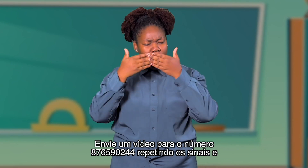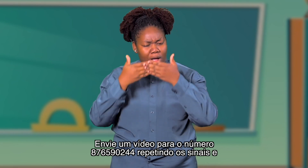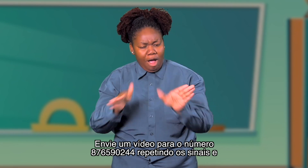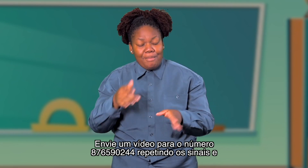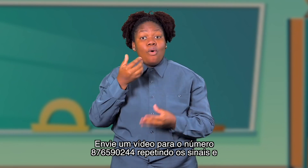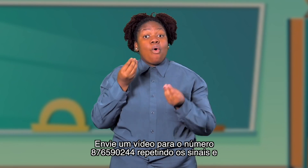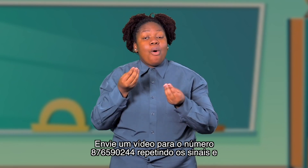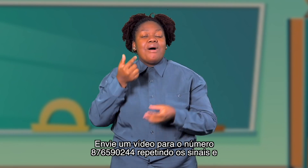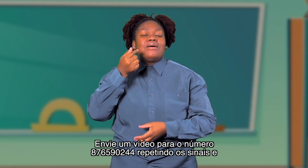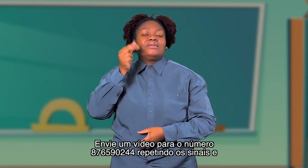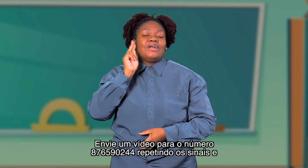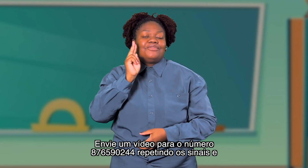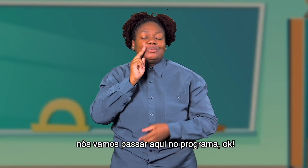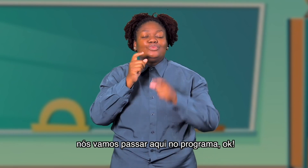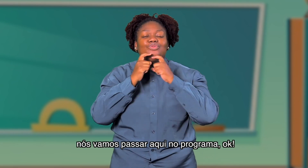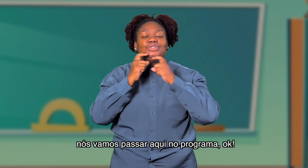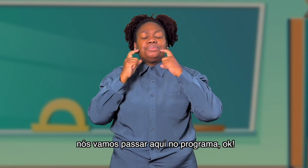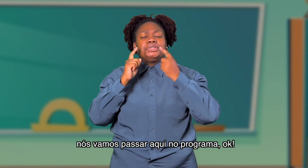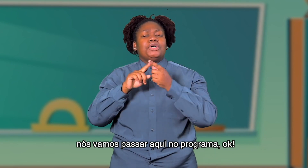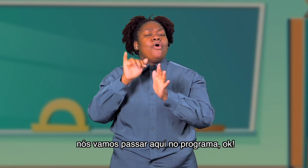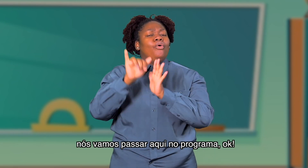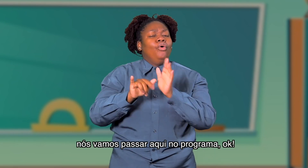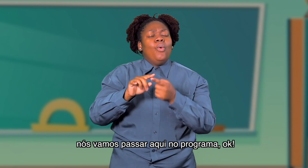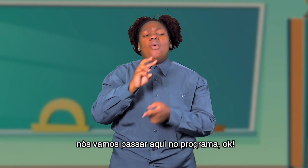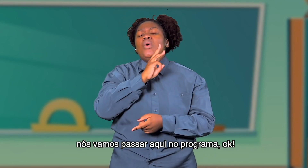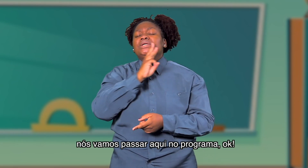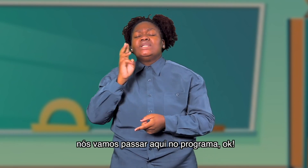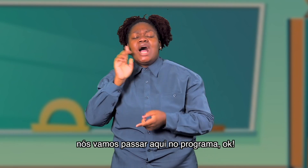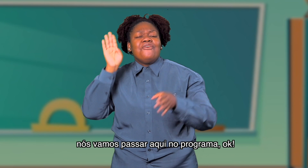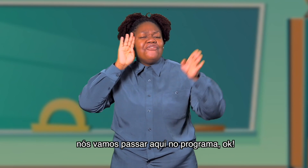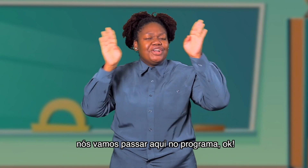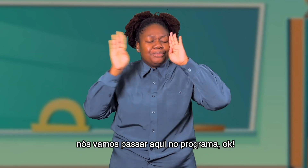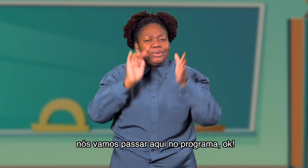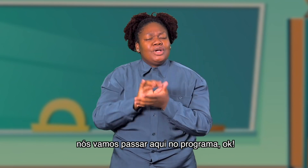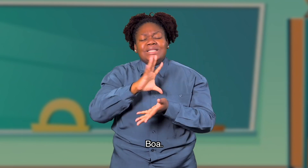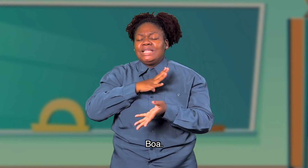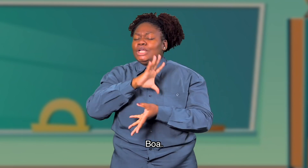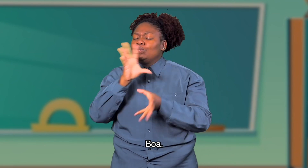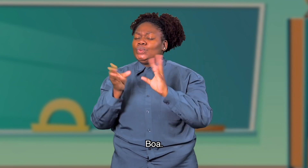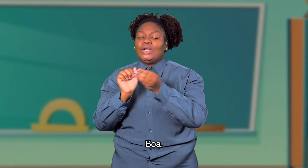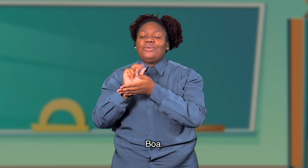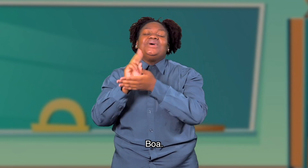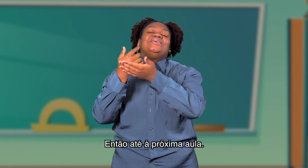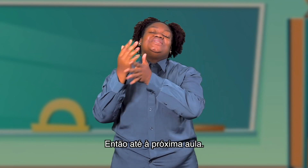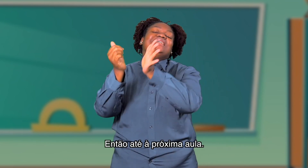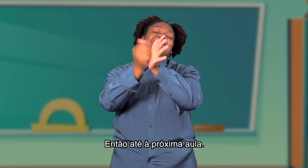876590-244, repetindo os sinais e nós vamos passar aqui no programa, ok? Boa! Até a